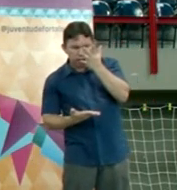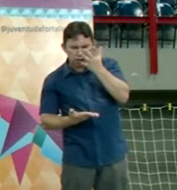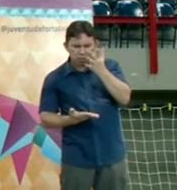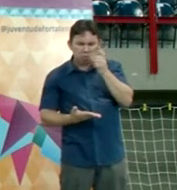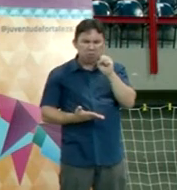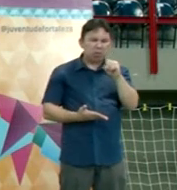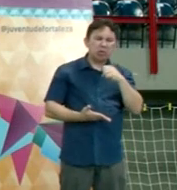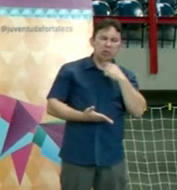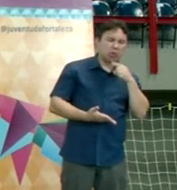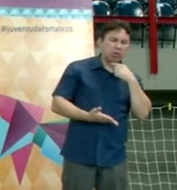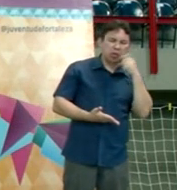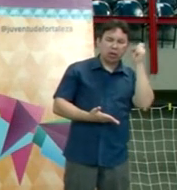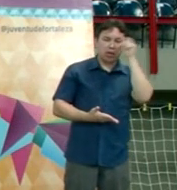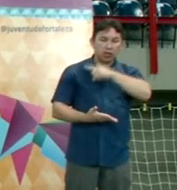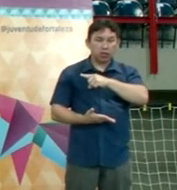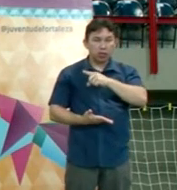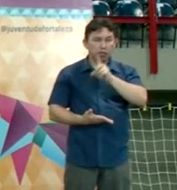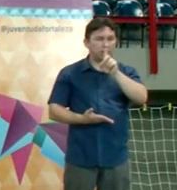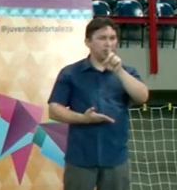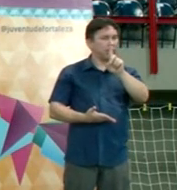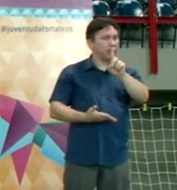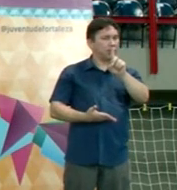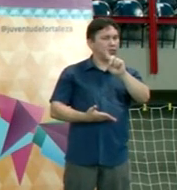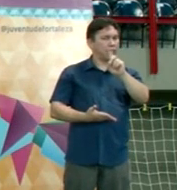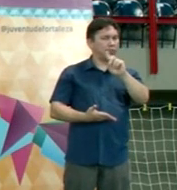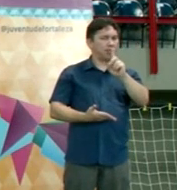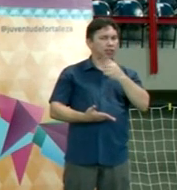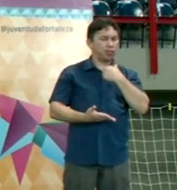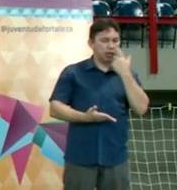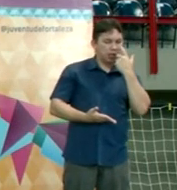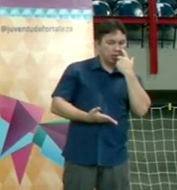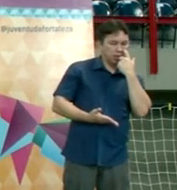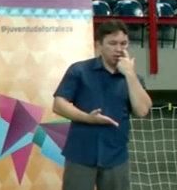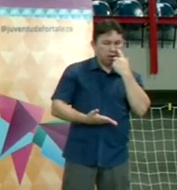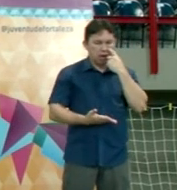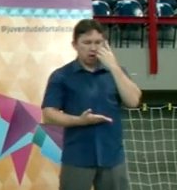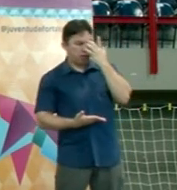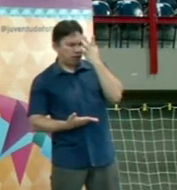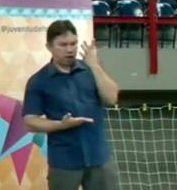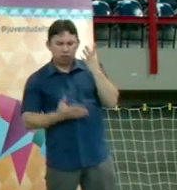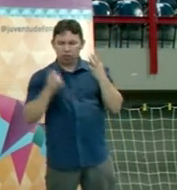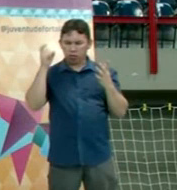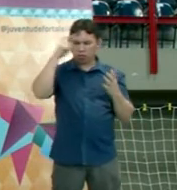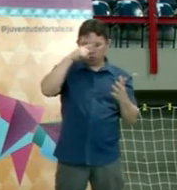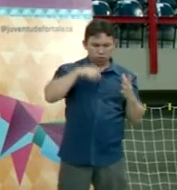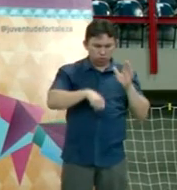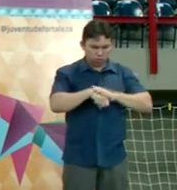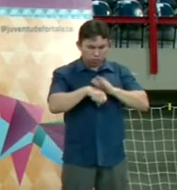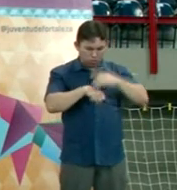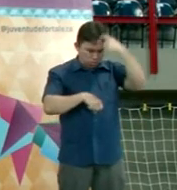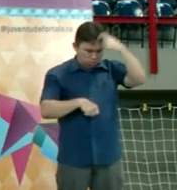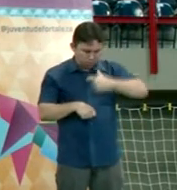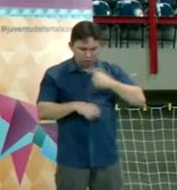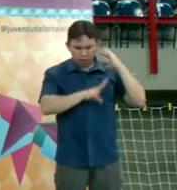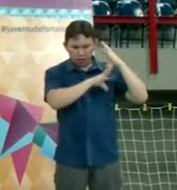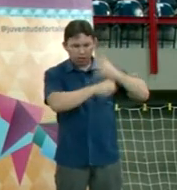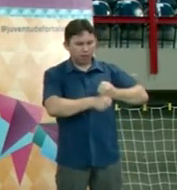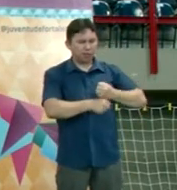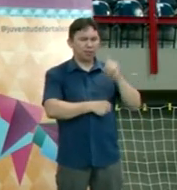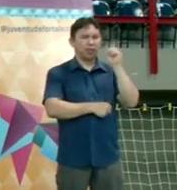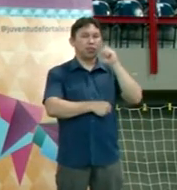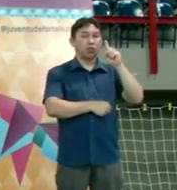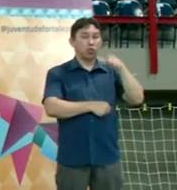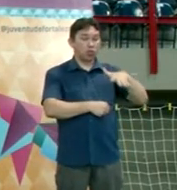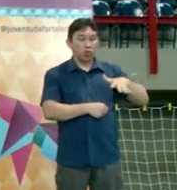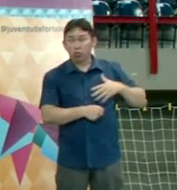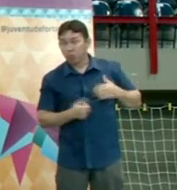não conseguir é porque ela é difícil. Quando na realidade você não pode tirar o grau de dificuldade de uma questão pela sua resposta. Você tem que analisar